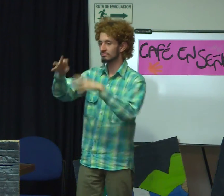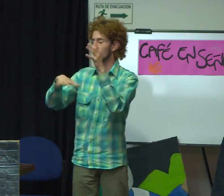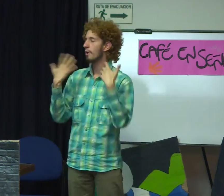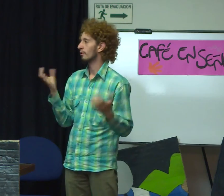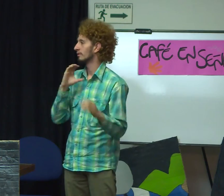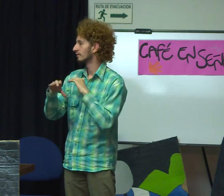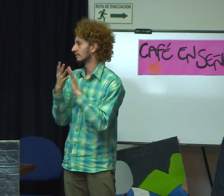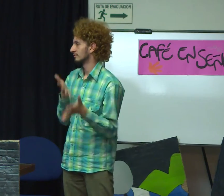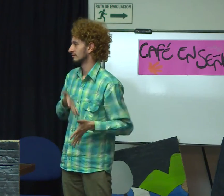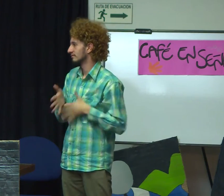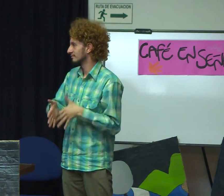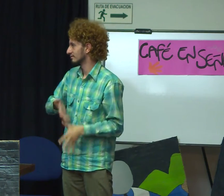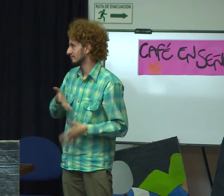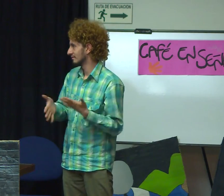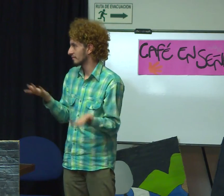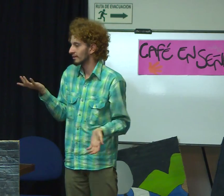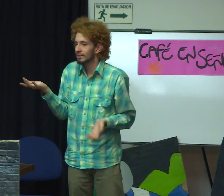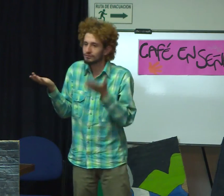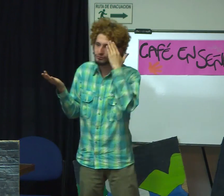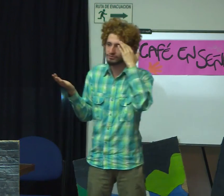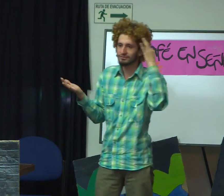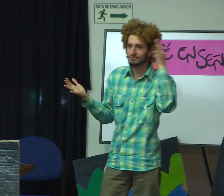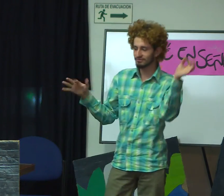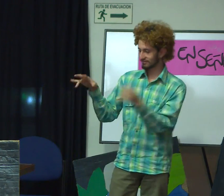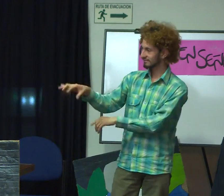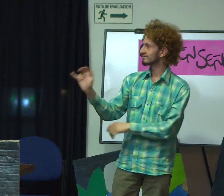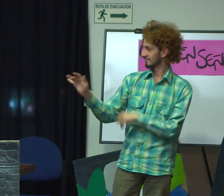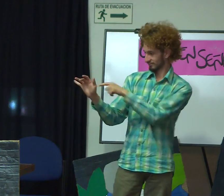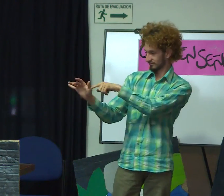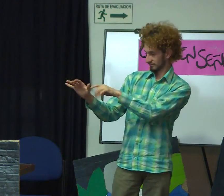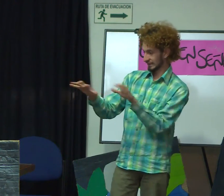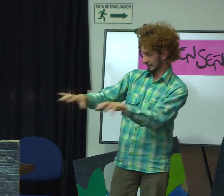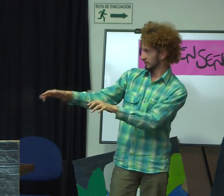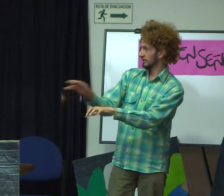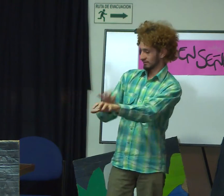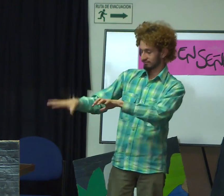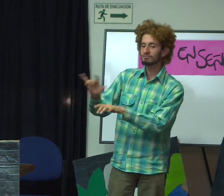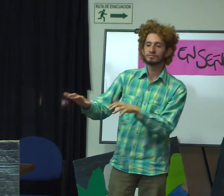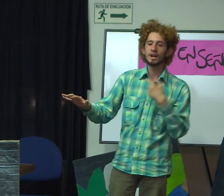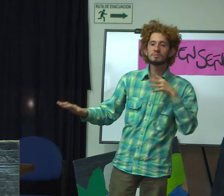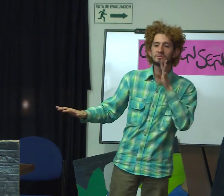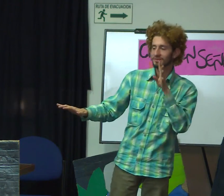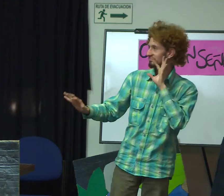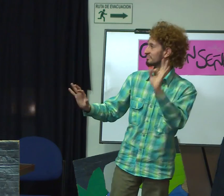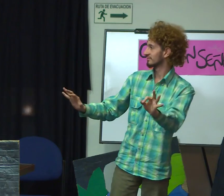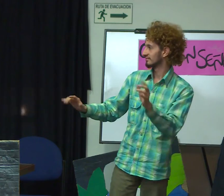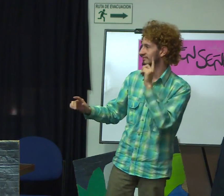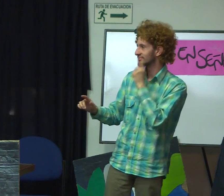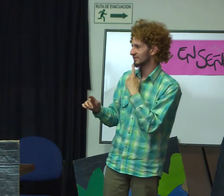Yo pienso que el trabajo con títeres es una buena herramienta, sí.